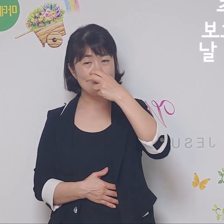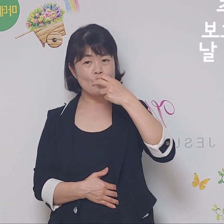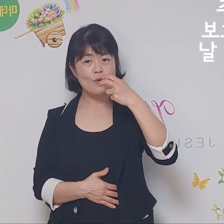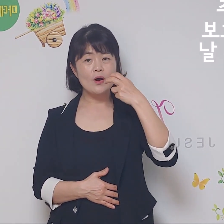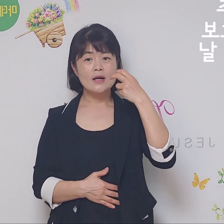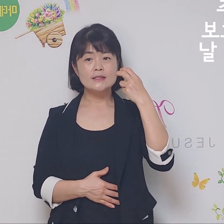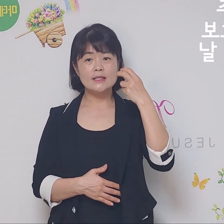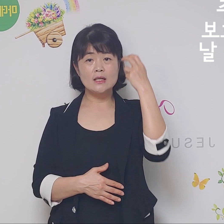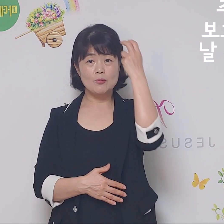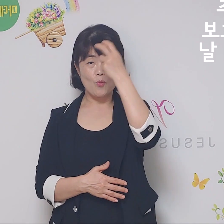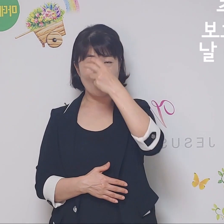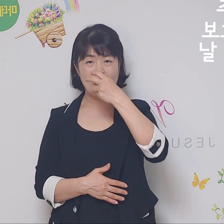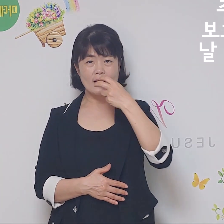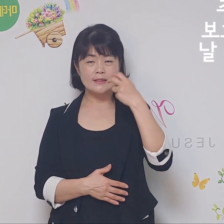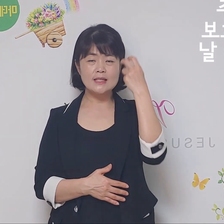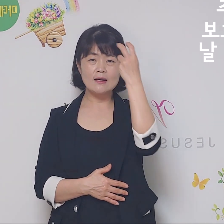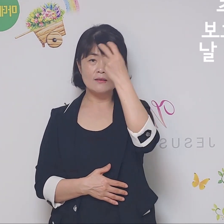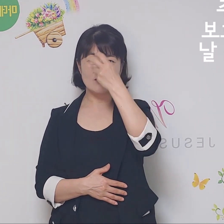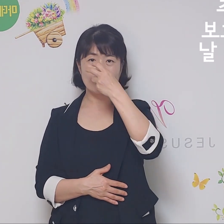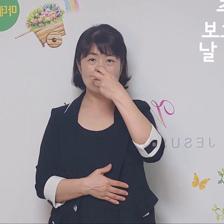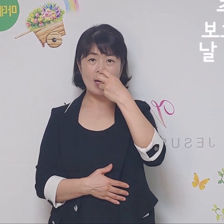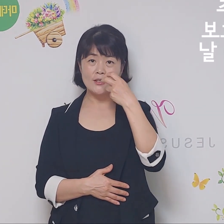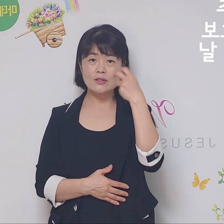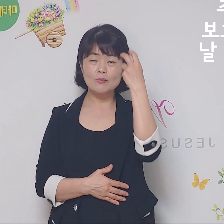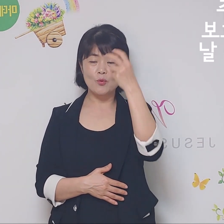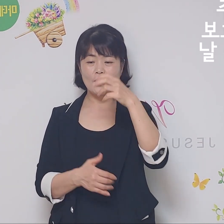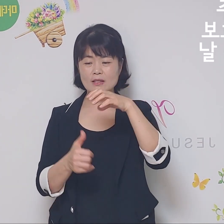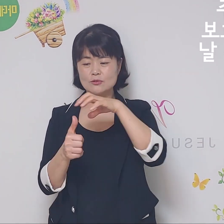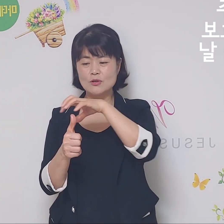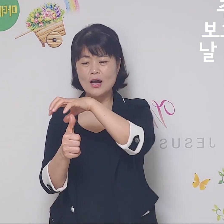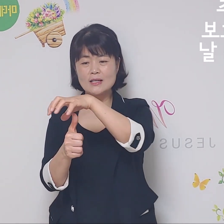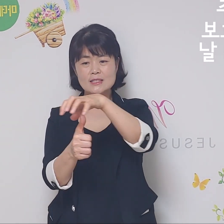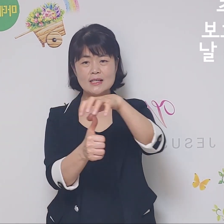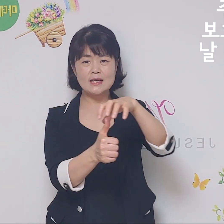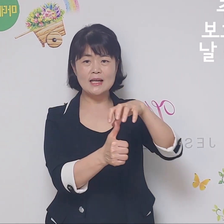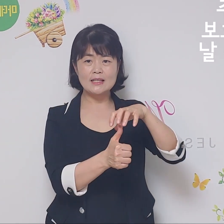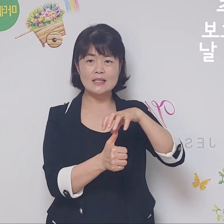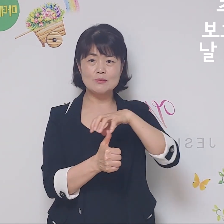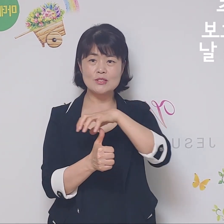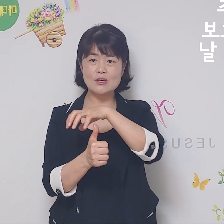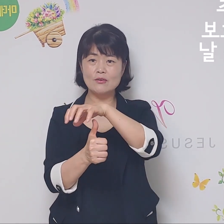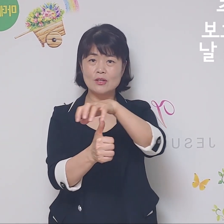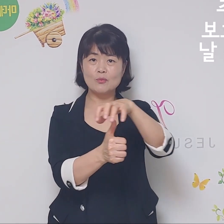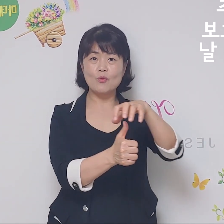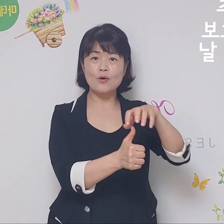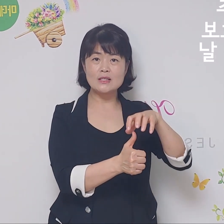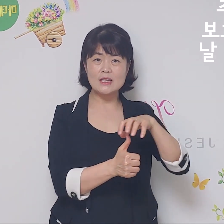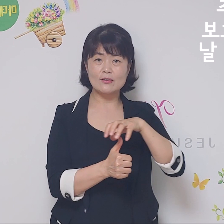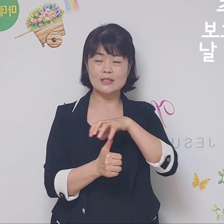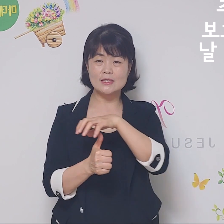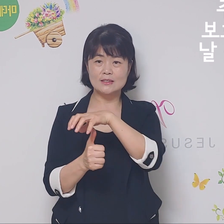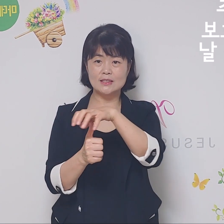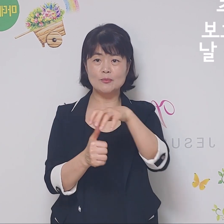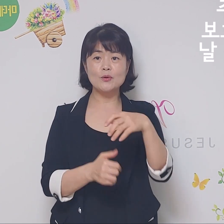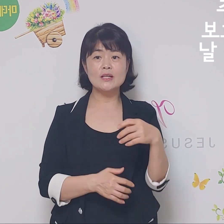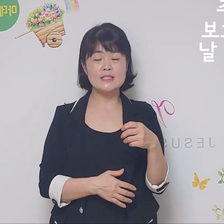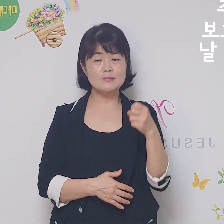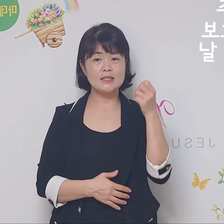보호하시고. 근데 이게 보호가 그냥 막연한 보호가 아니고요. 항상 따라다니면서 이렇게 보호하세요. 그래서 그렇게